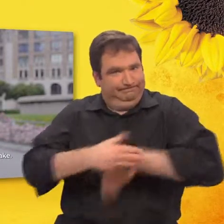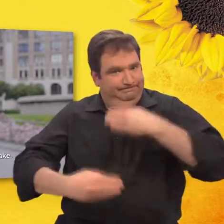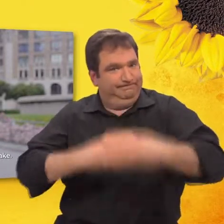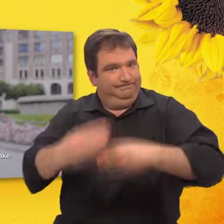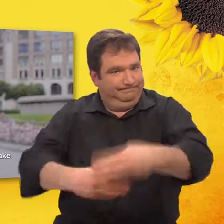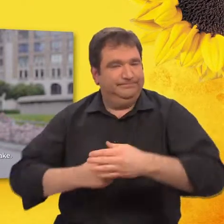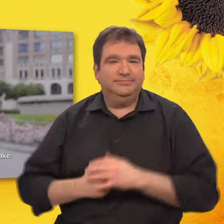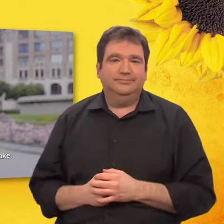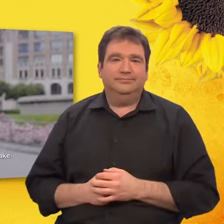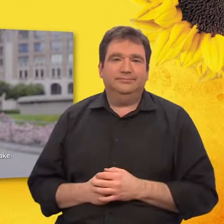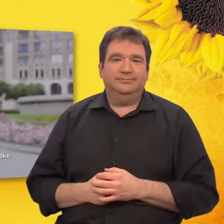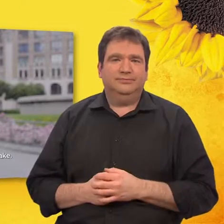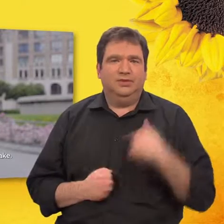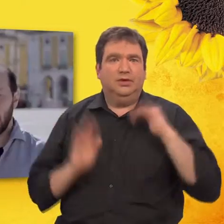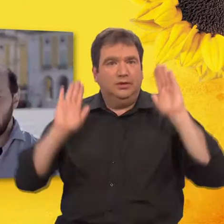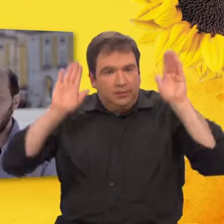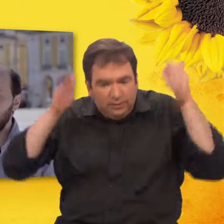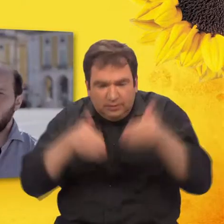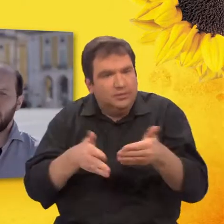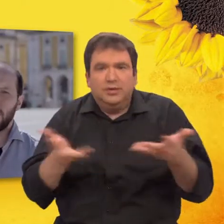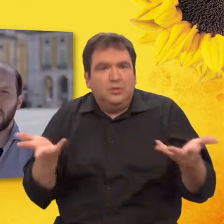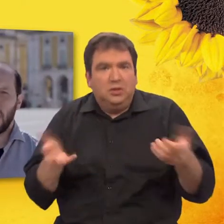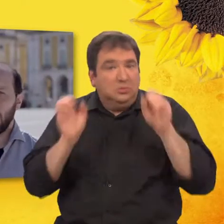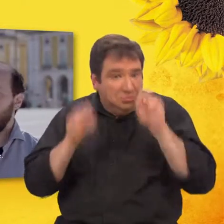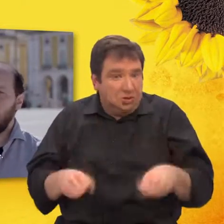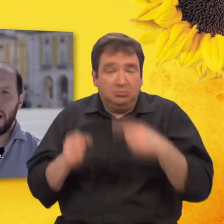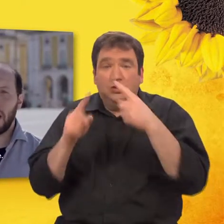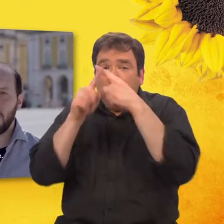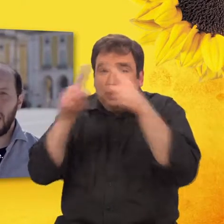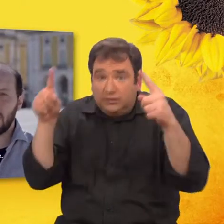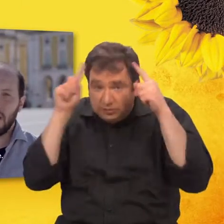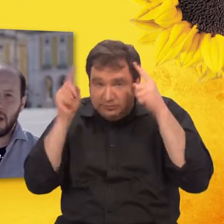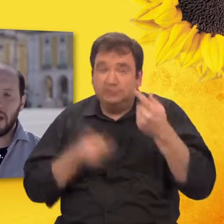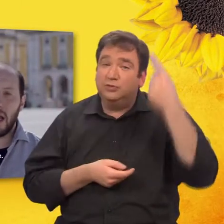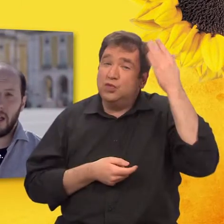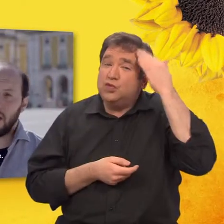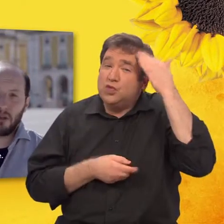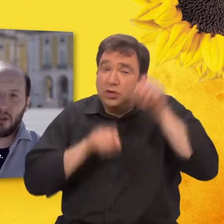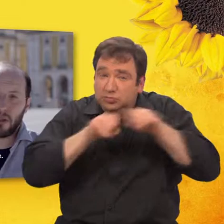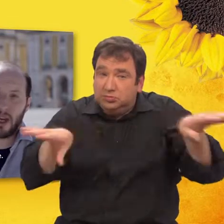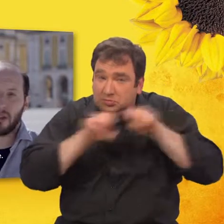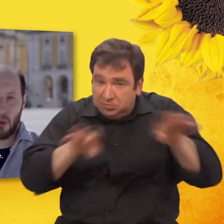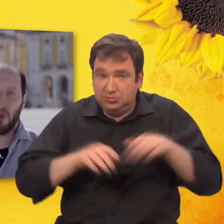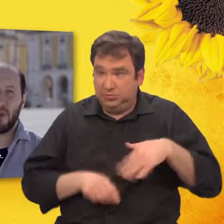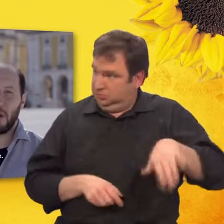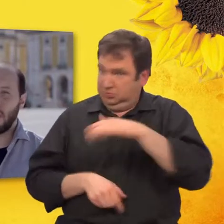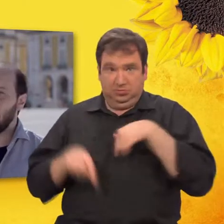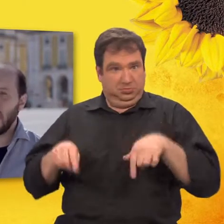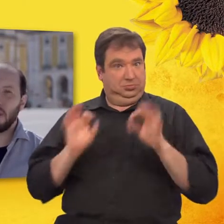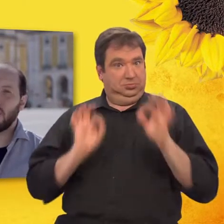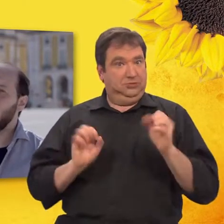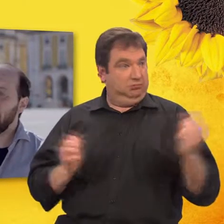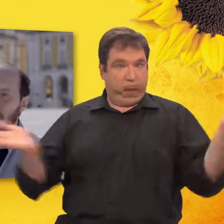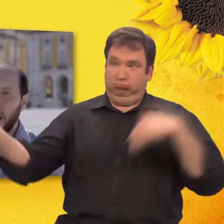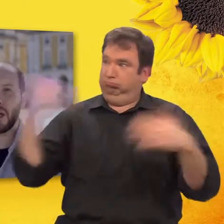Estos son los retos que hay que, aprovechar. ¿En qué se pueden especializar? Bien, en gran parte, nas universidades y no conocimiento.